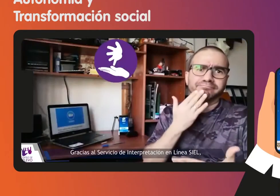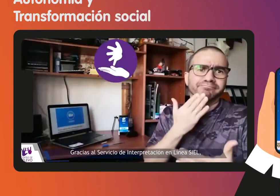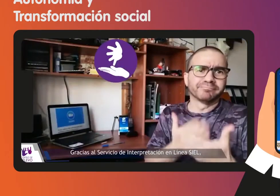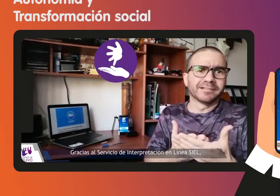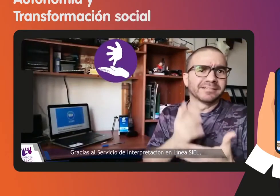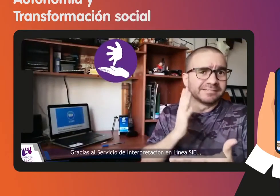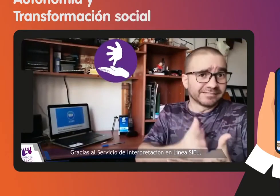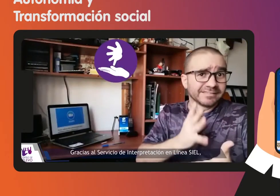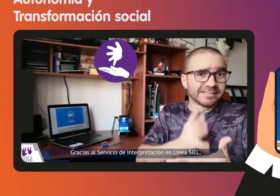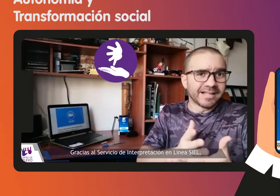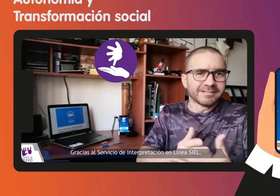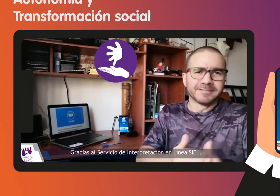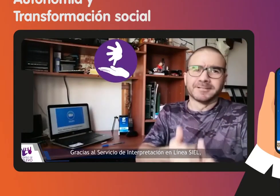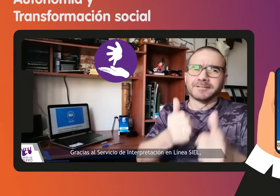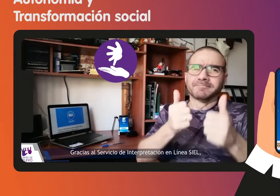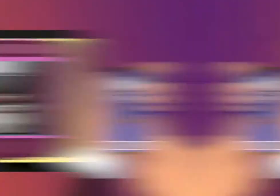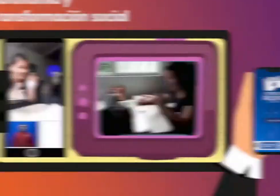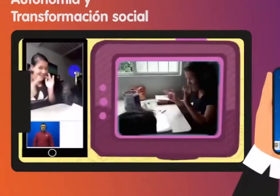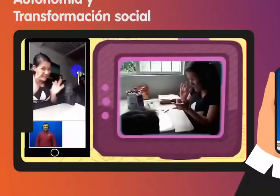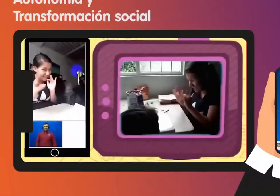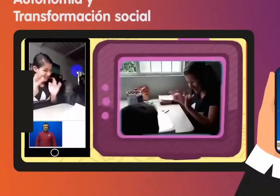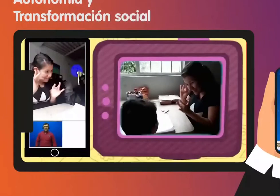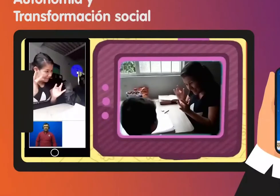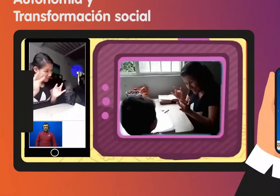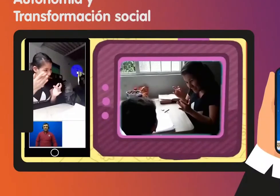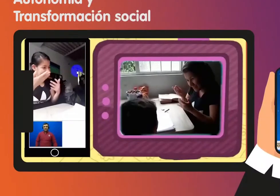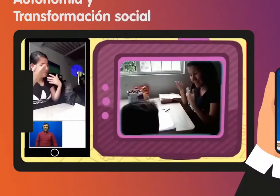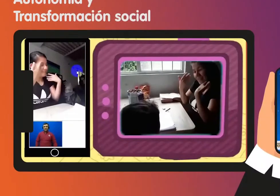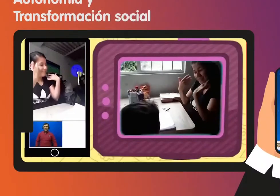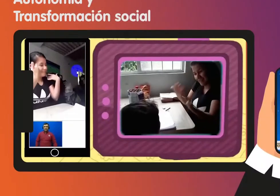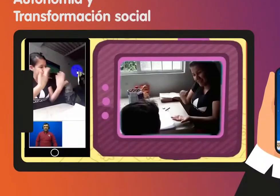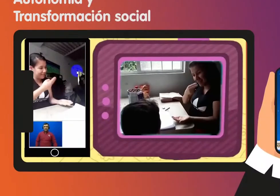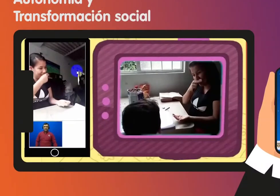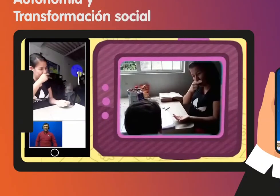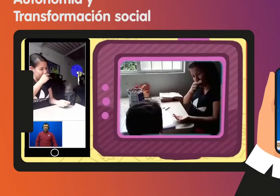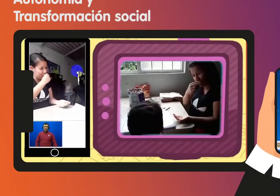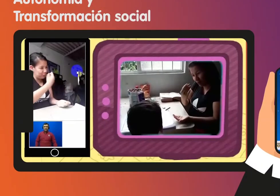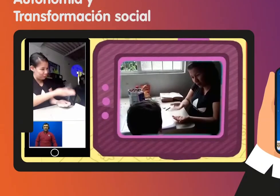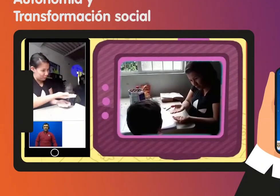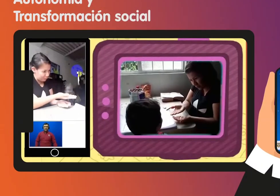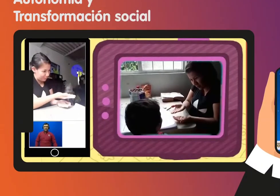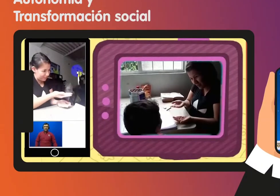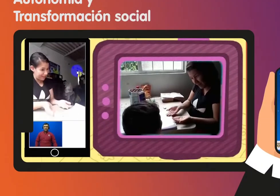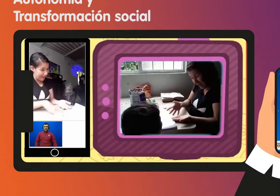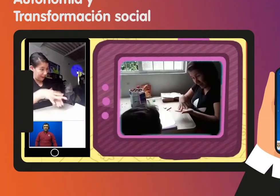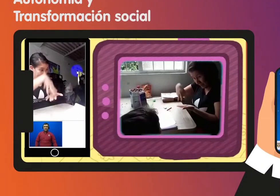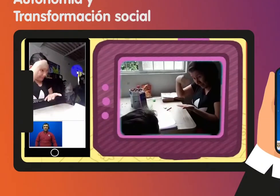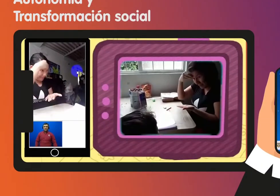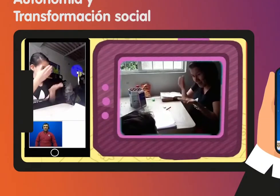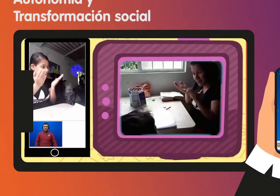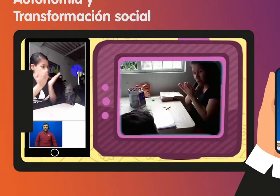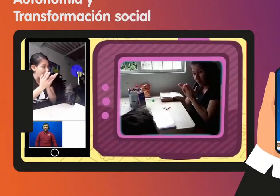Gracias al servicio de interpretación... Buenas tardes. Centro de relevo. Bien.